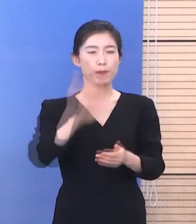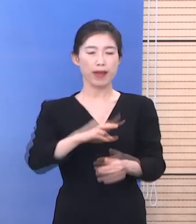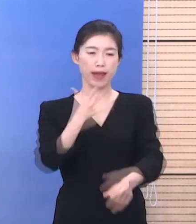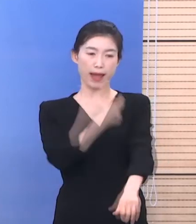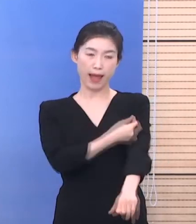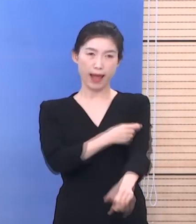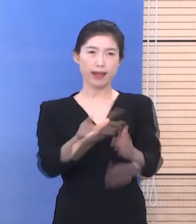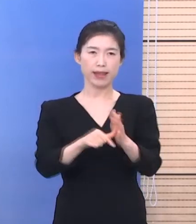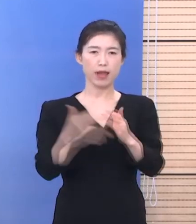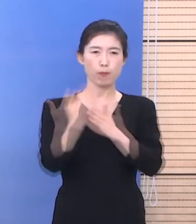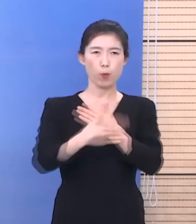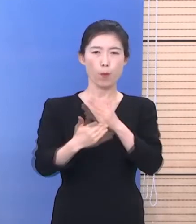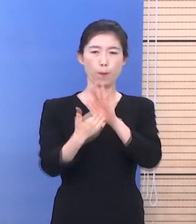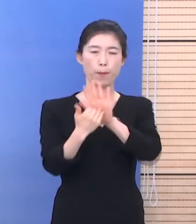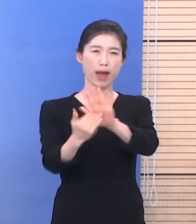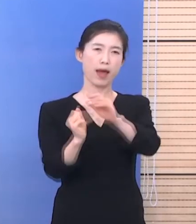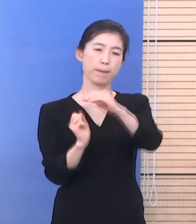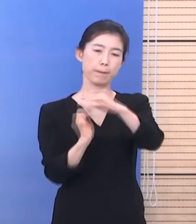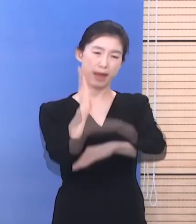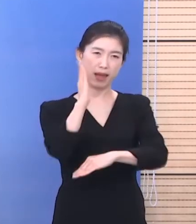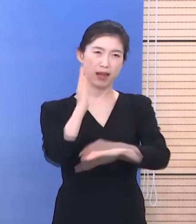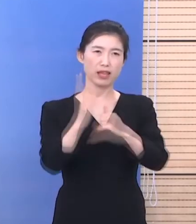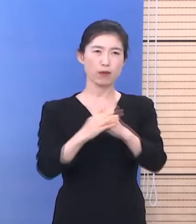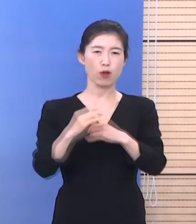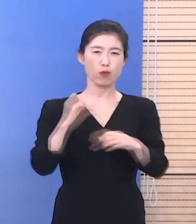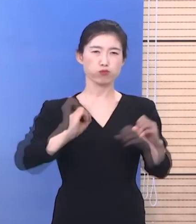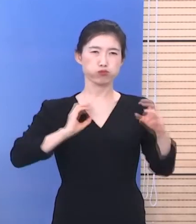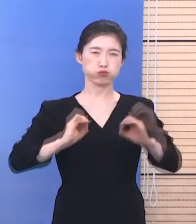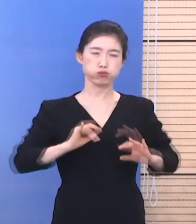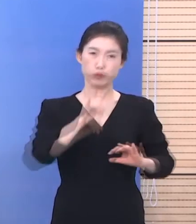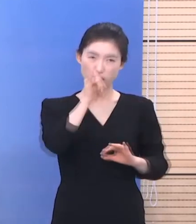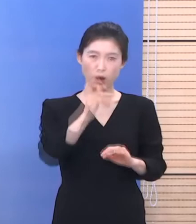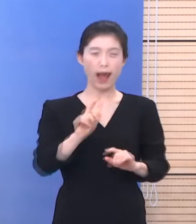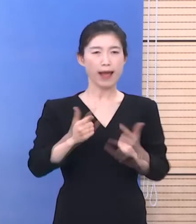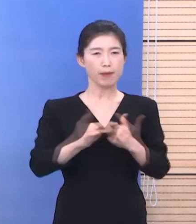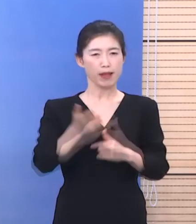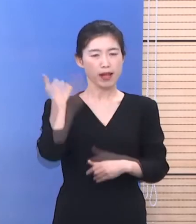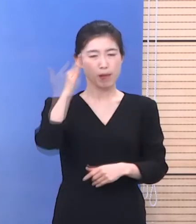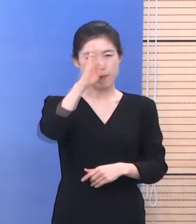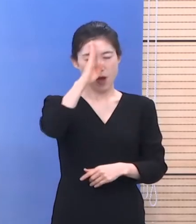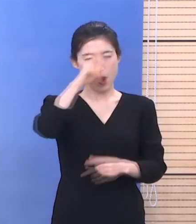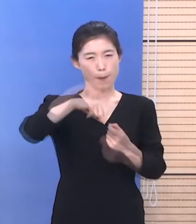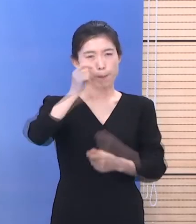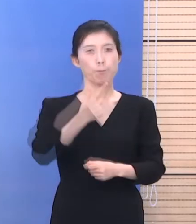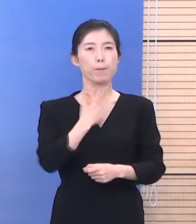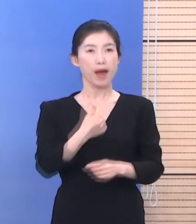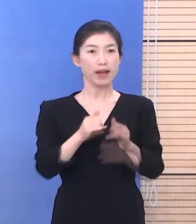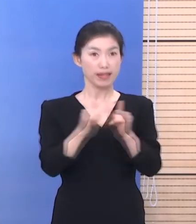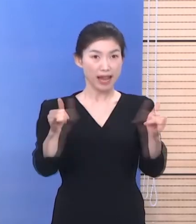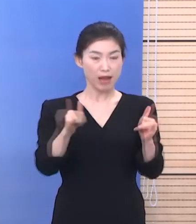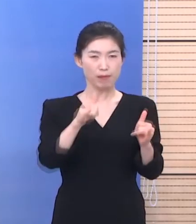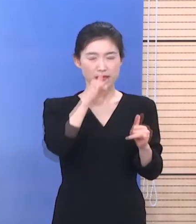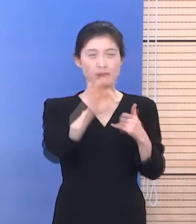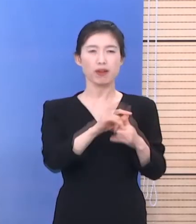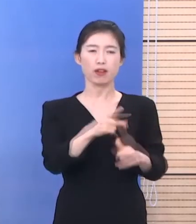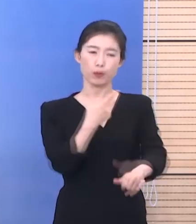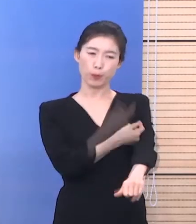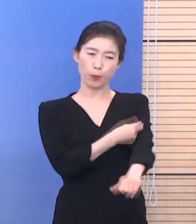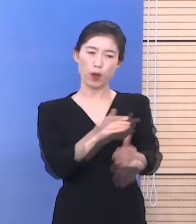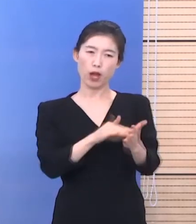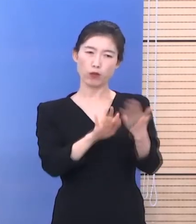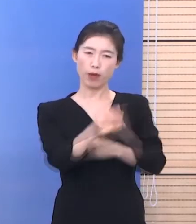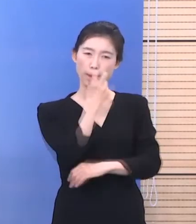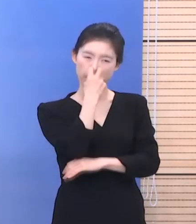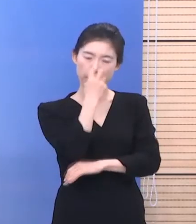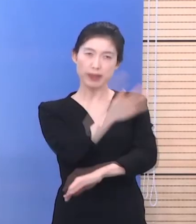아나필락시스를 포함한 과민증 기왕력이 있는 사람에 대해서는 투여 후에 면밀한 모니터링이